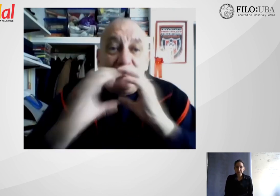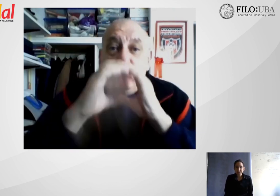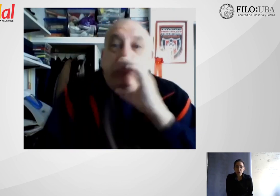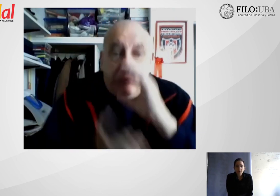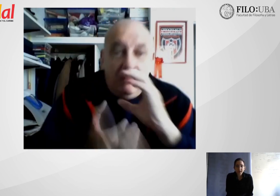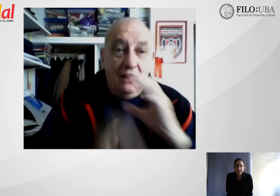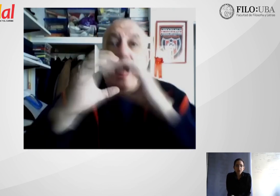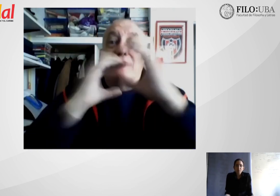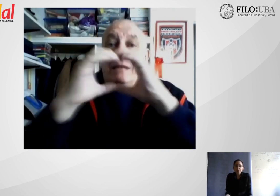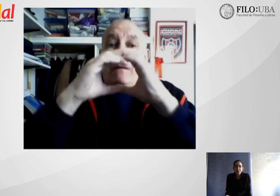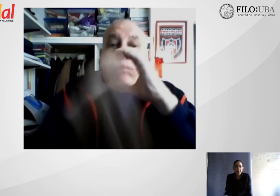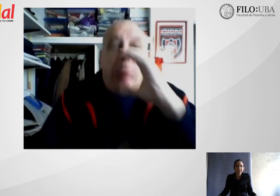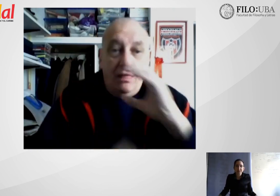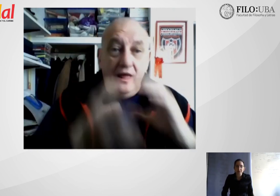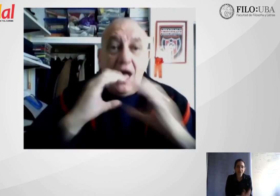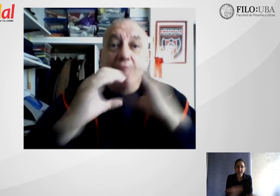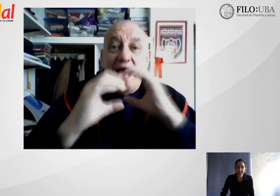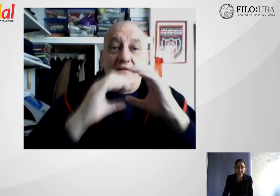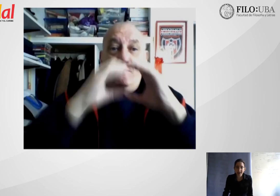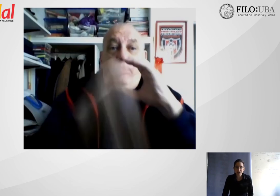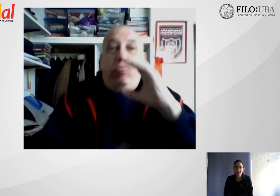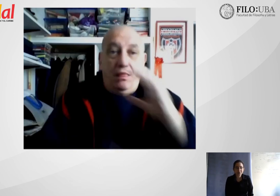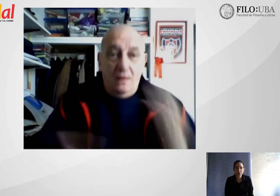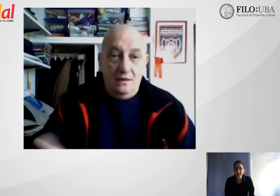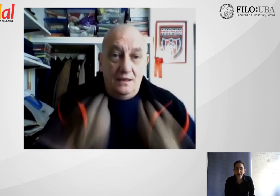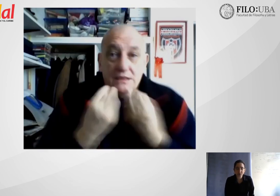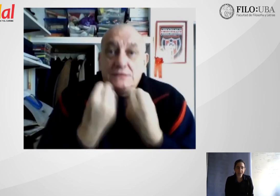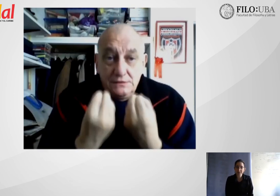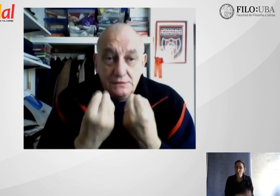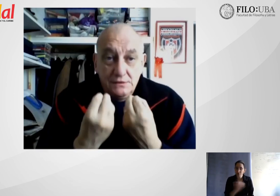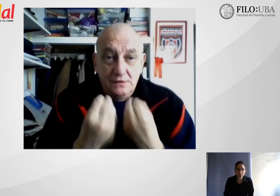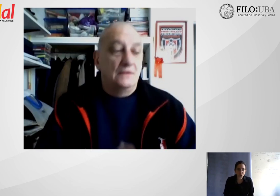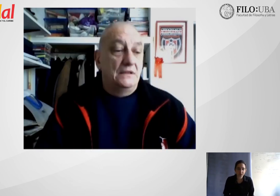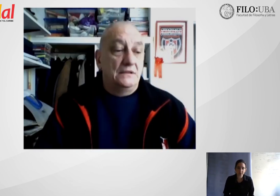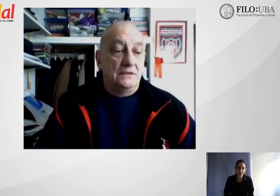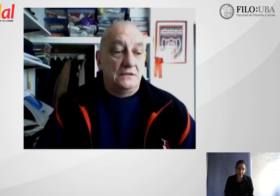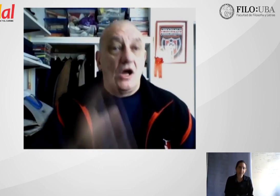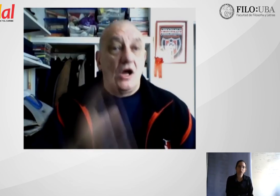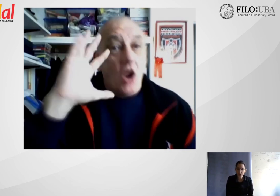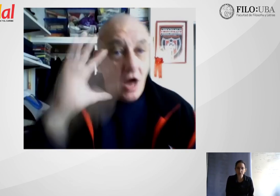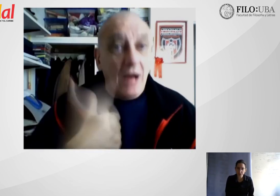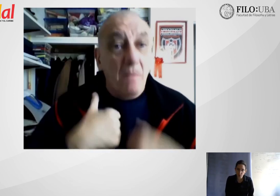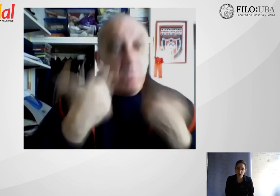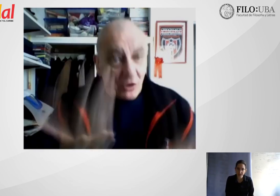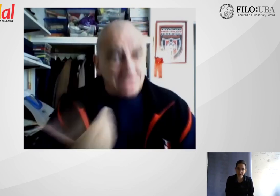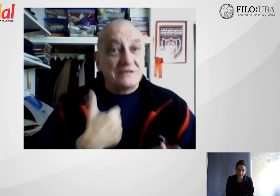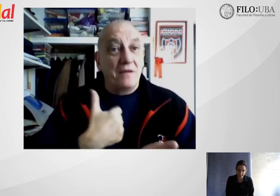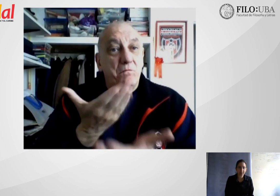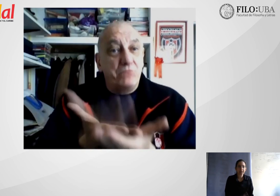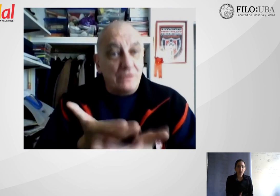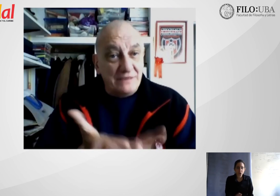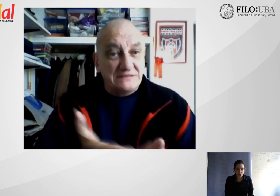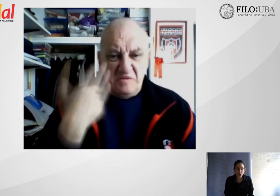y cuando va a la calle no puede comunicarse, cuando sale a hacer algo no hay forma, la comunicación no funciona de ninguna manera. Entonces, ¿cómo se soluciona este